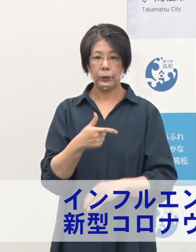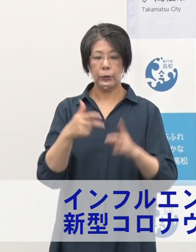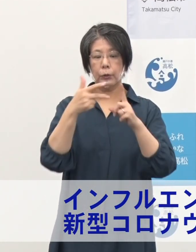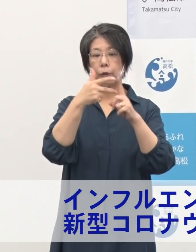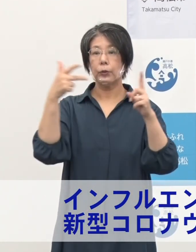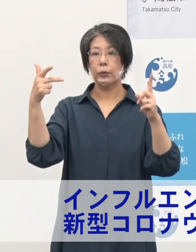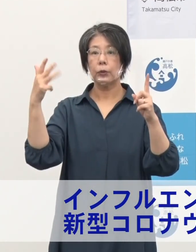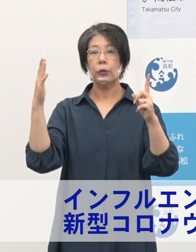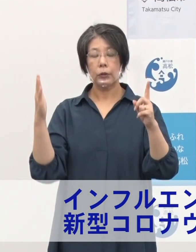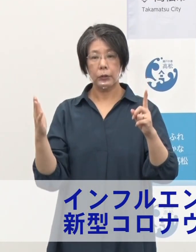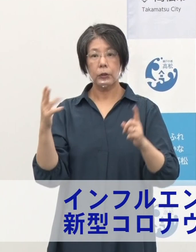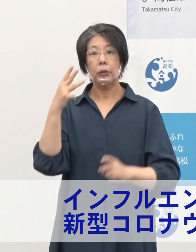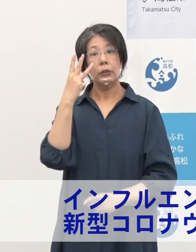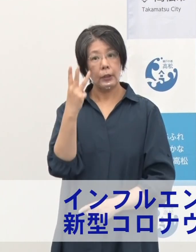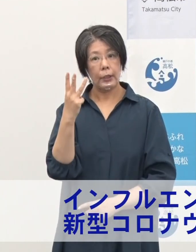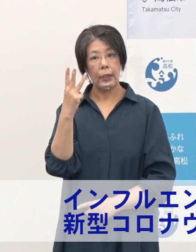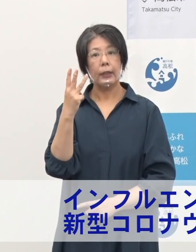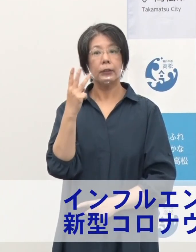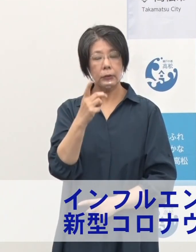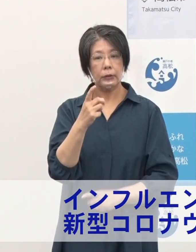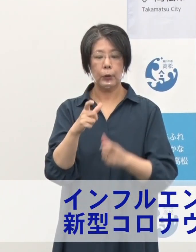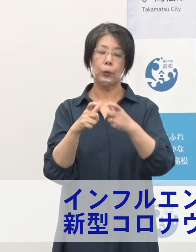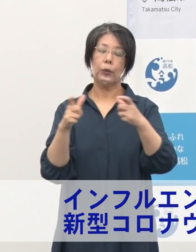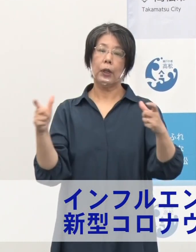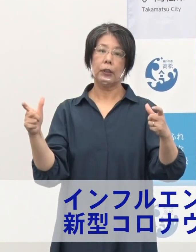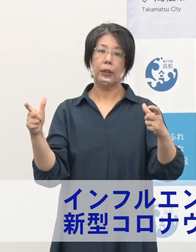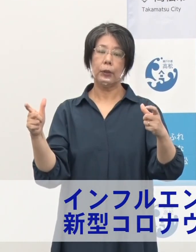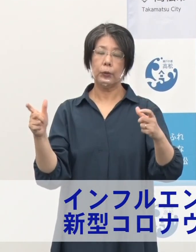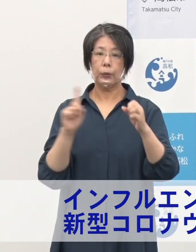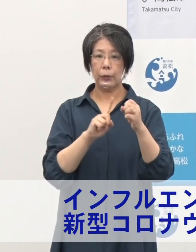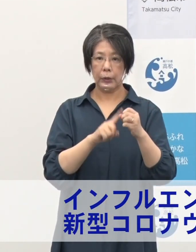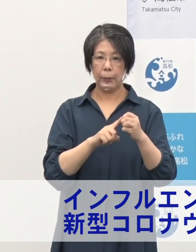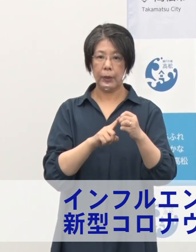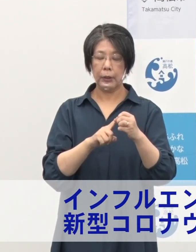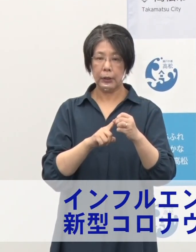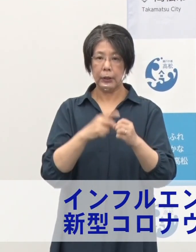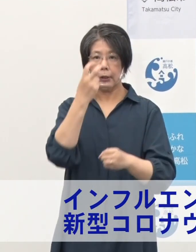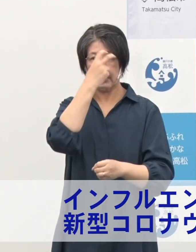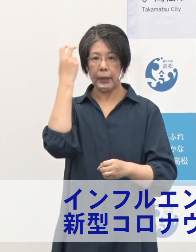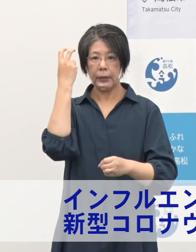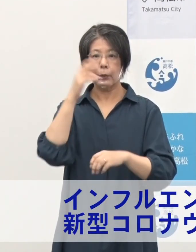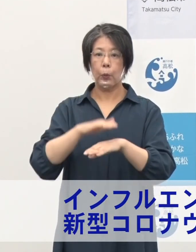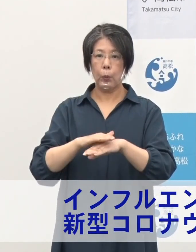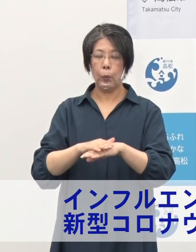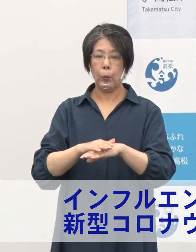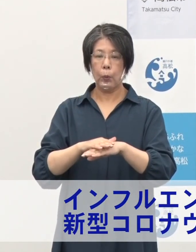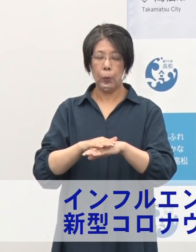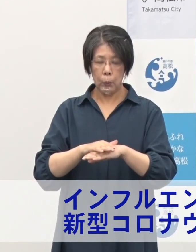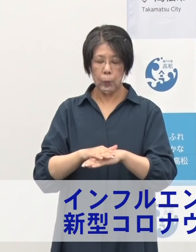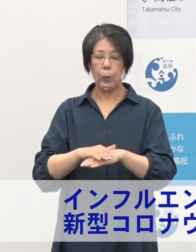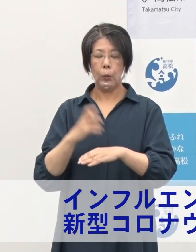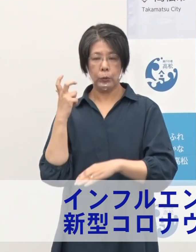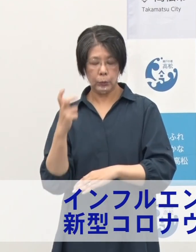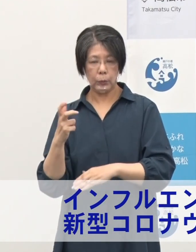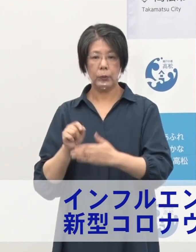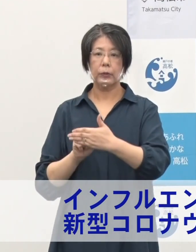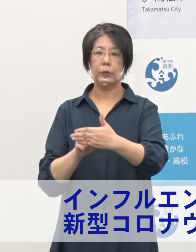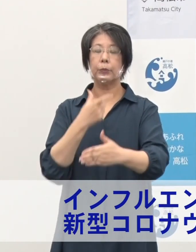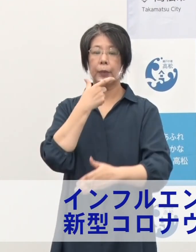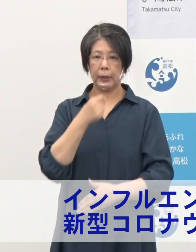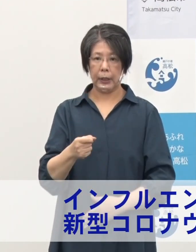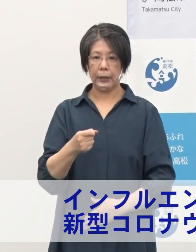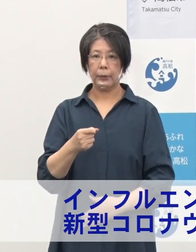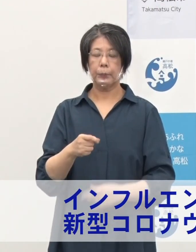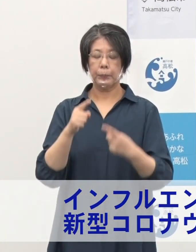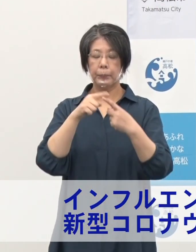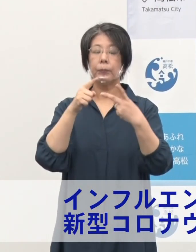回少しでも増やせるようにそして充実ていけるように検査体制の強化を図ってまいりたいというふうに思っておりますそれからまあ